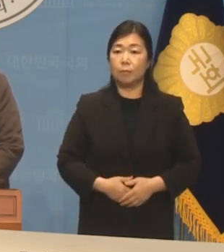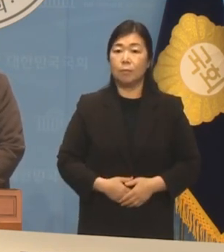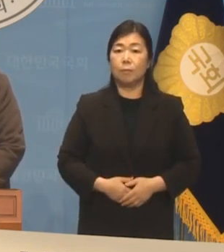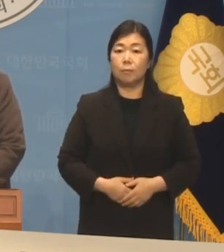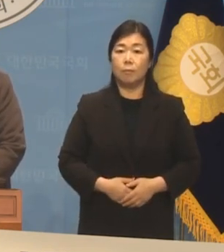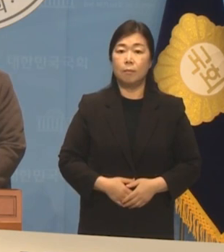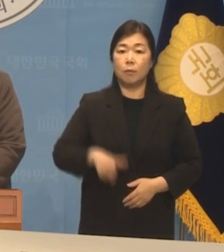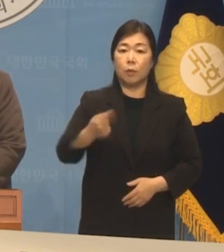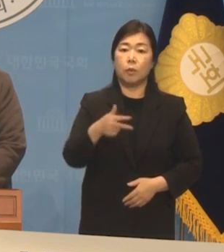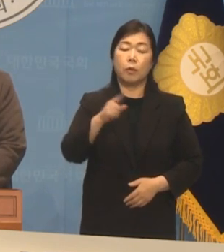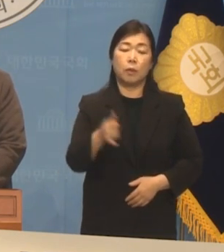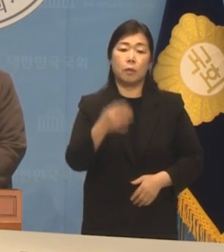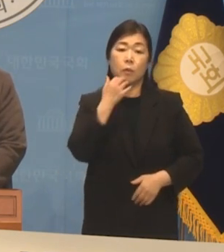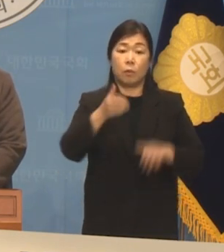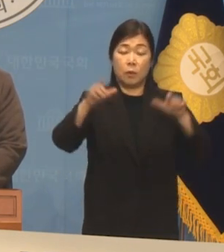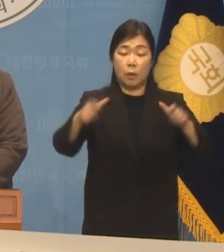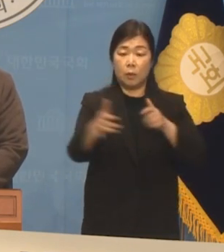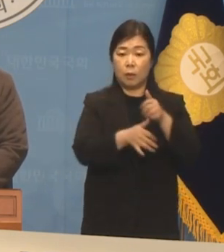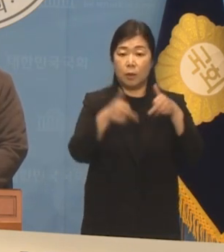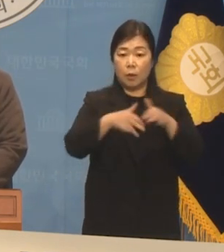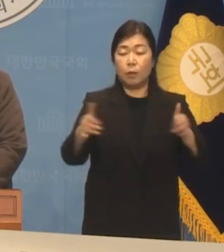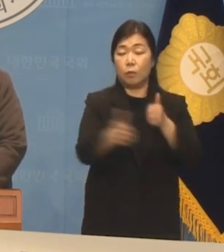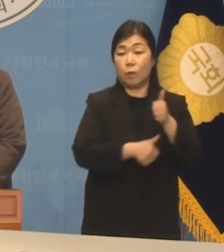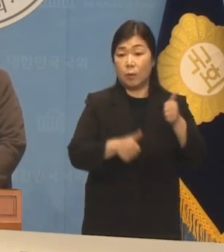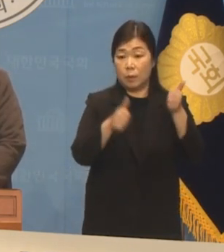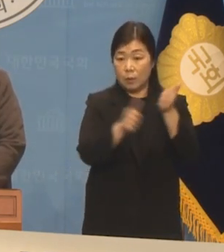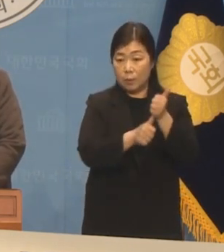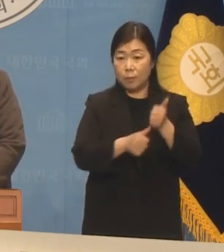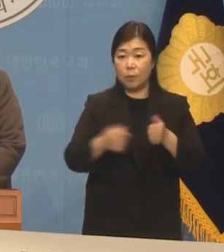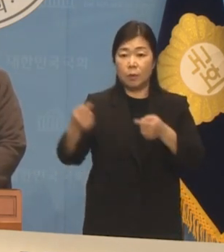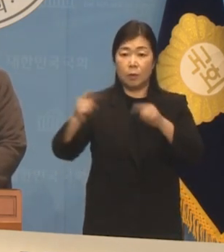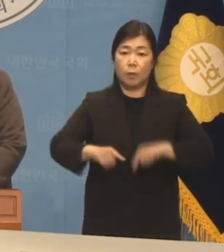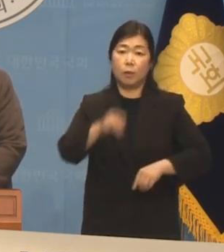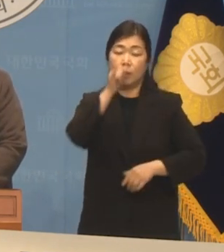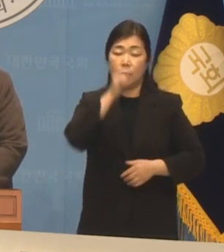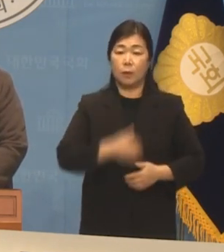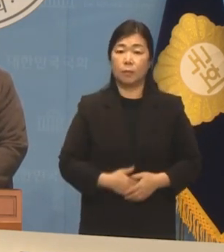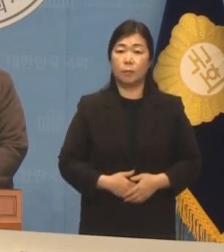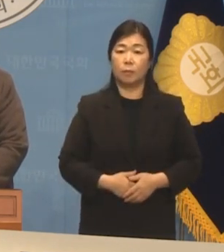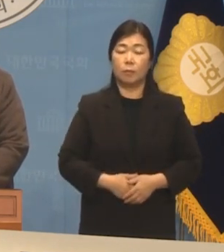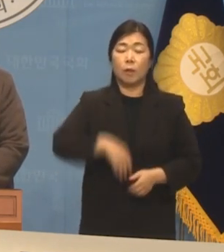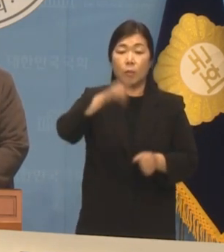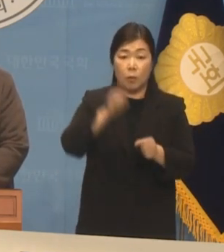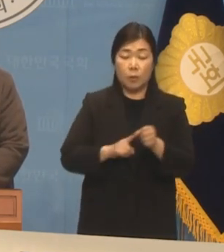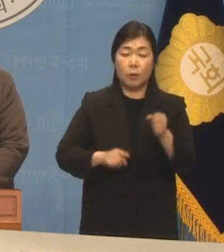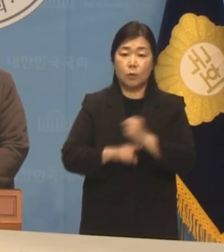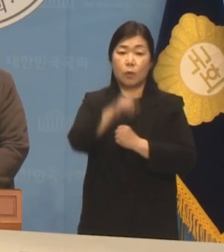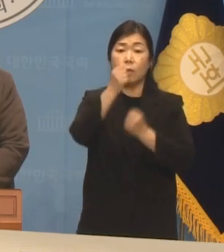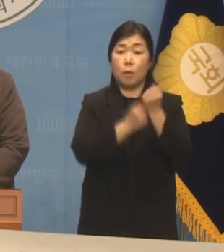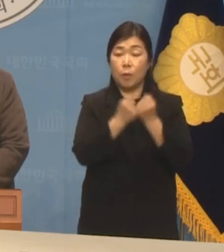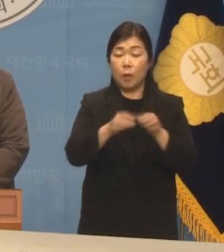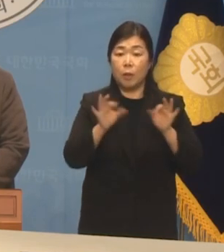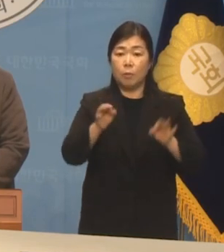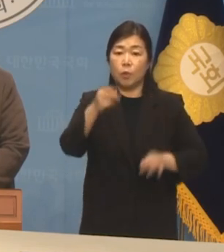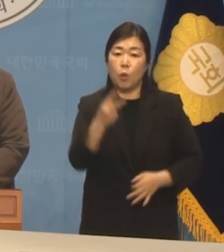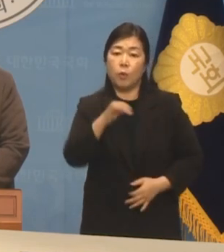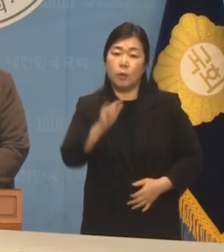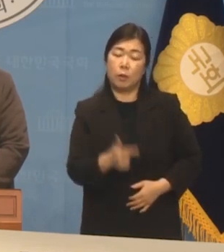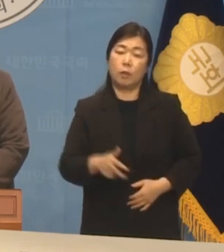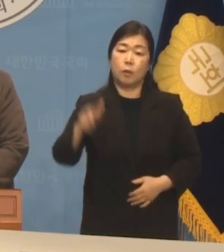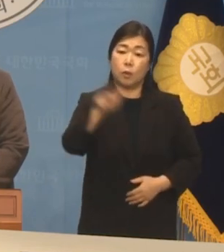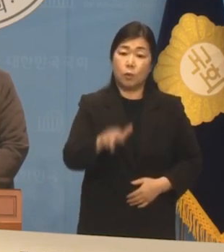그리고 고정이 서울시당 위원회 부원장님 오셨습니다네 취지 설명을 우리 김효진 정욱